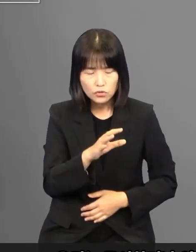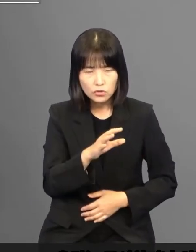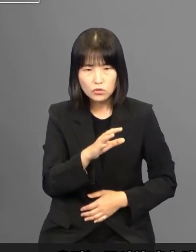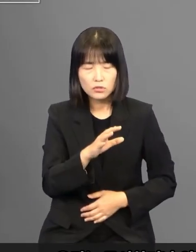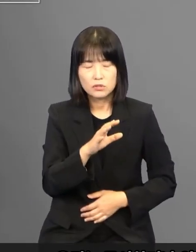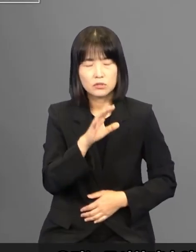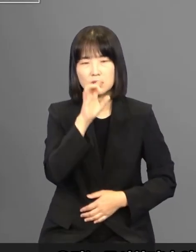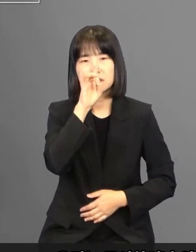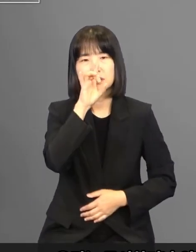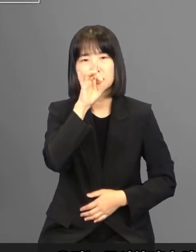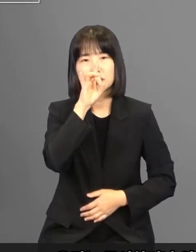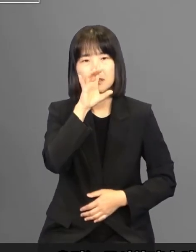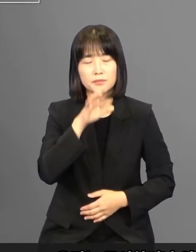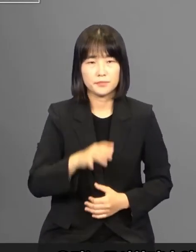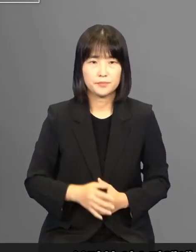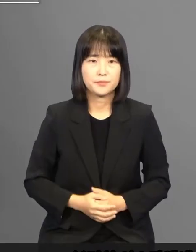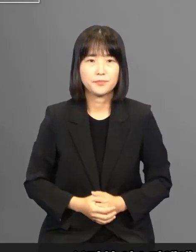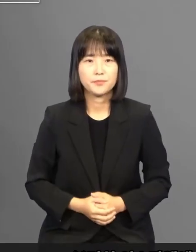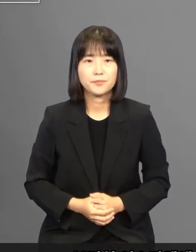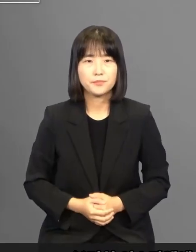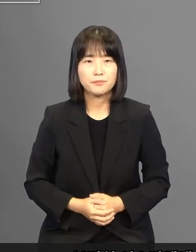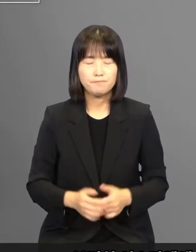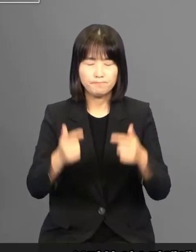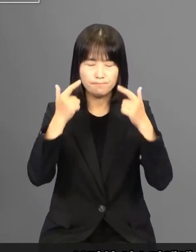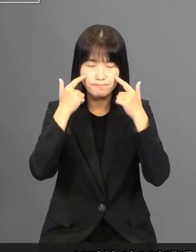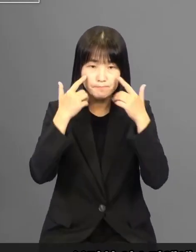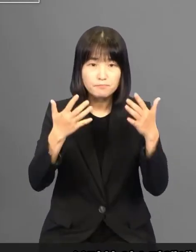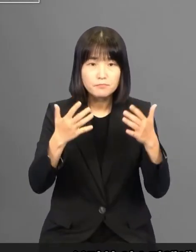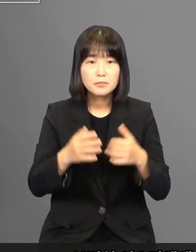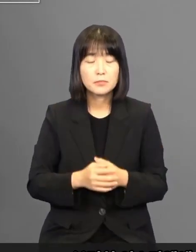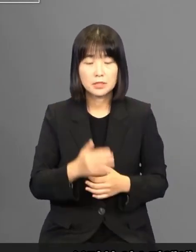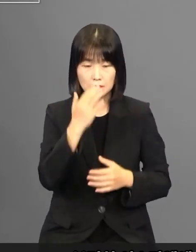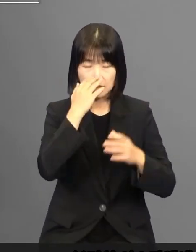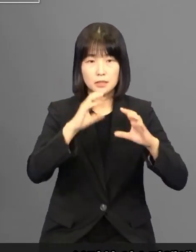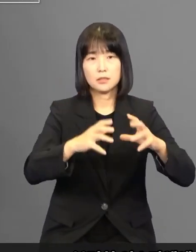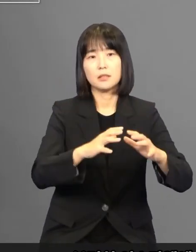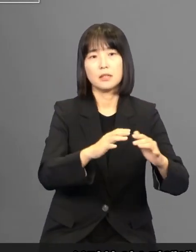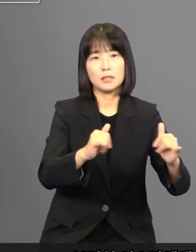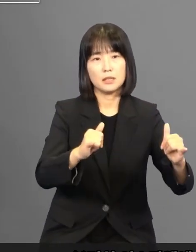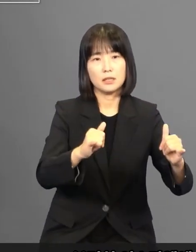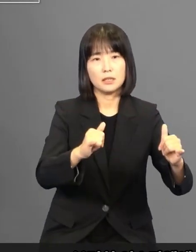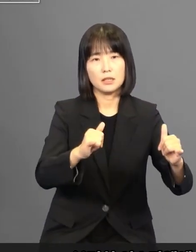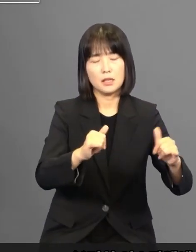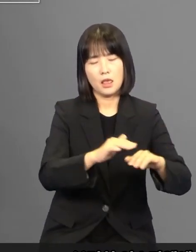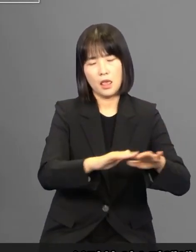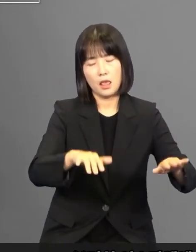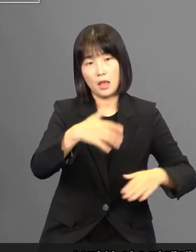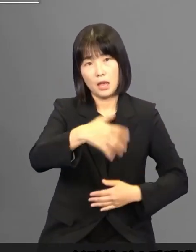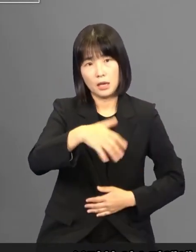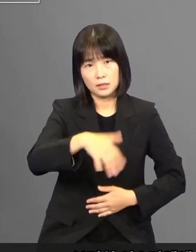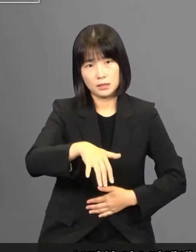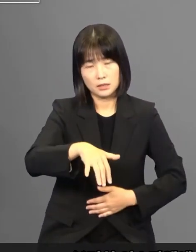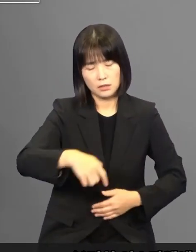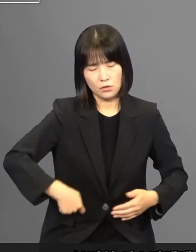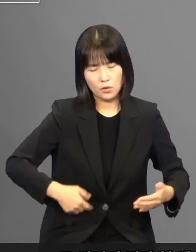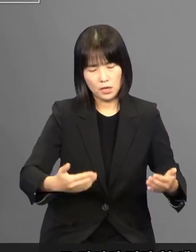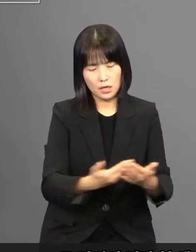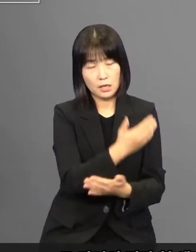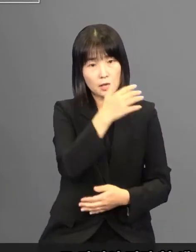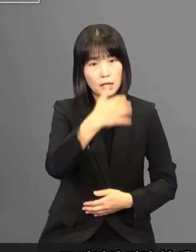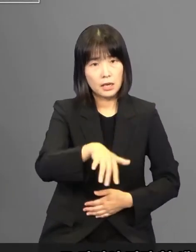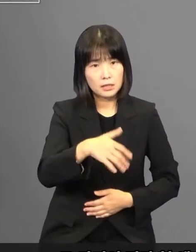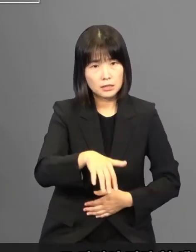외면해서는 안 된다고 하는 거예요. 분명히 이스라엘에 청산되지 않은, 회개하지 않은